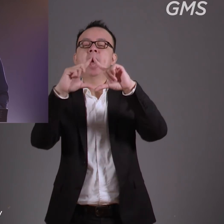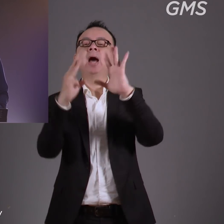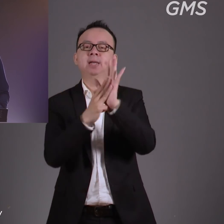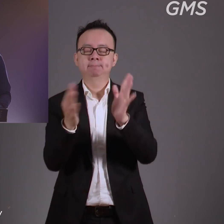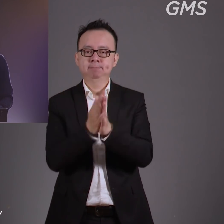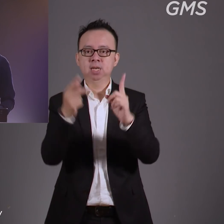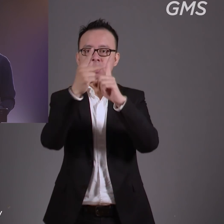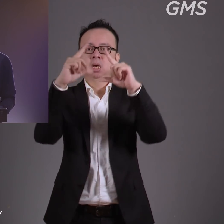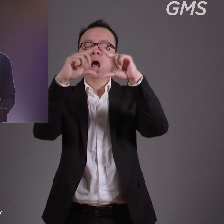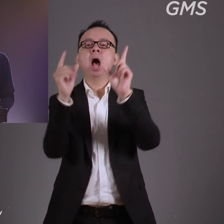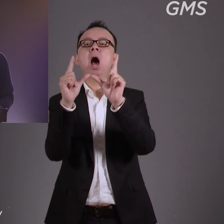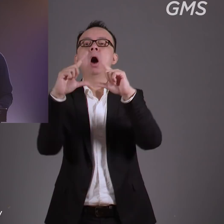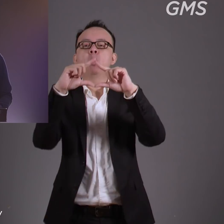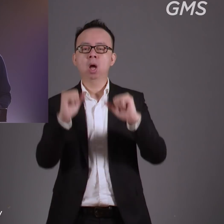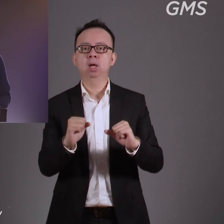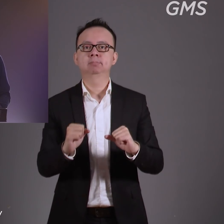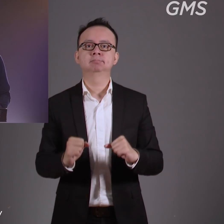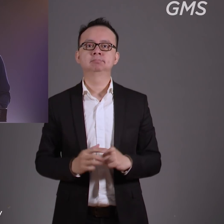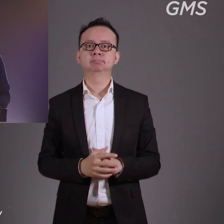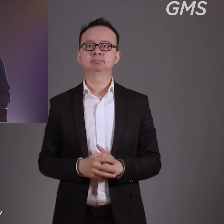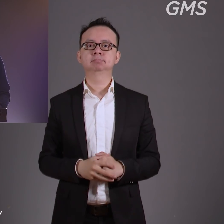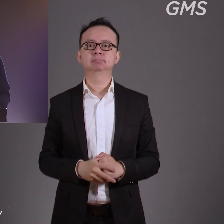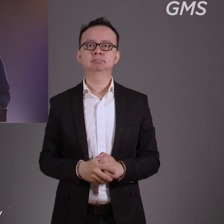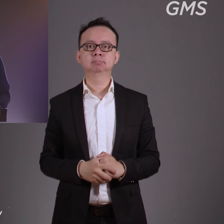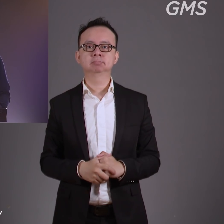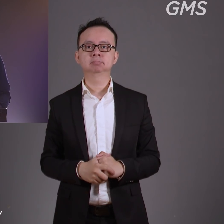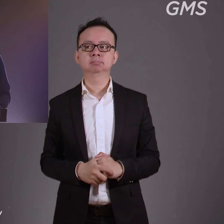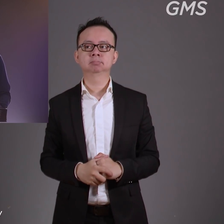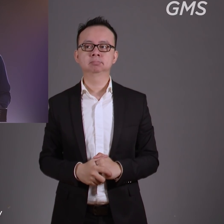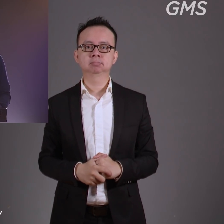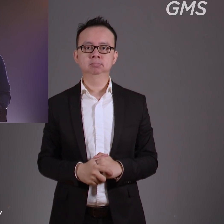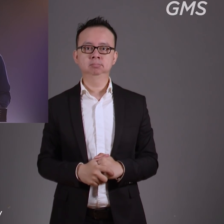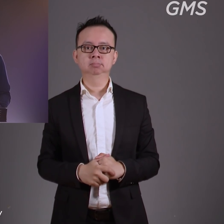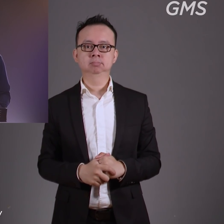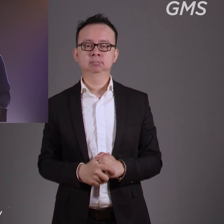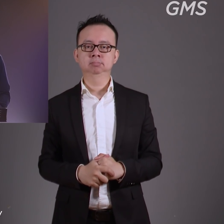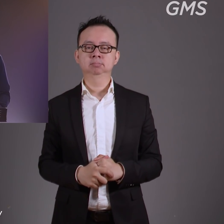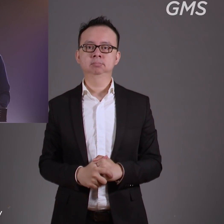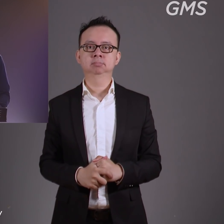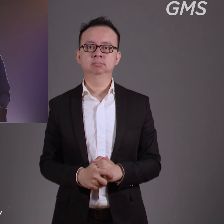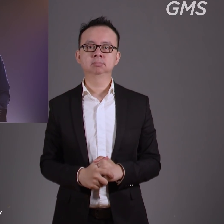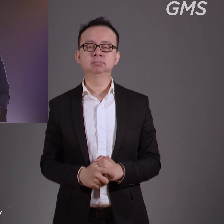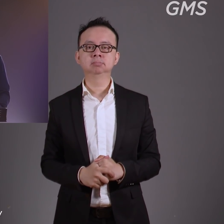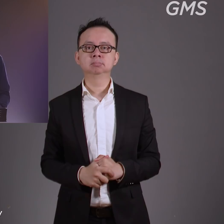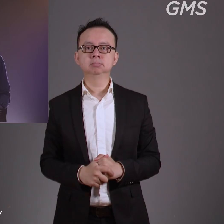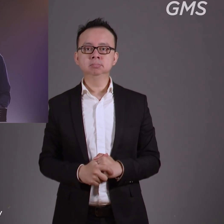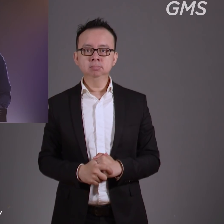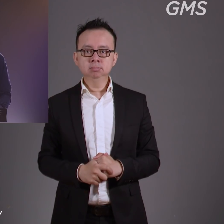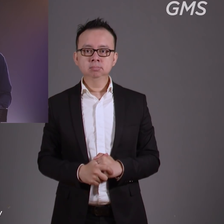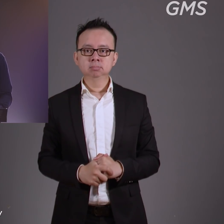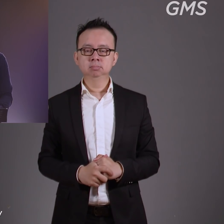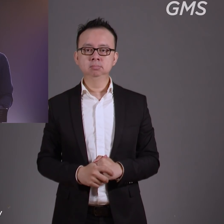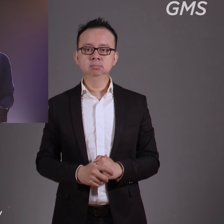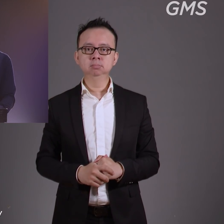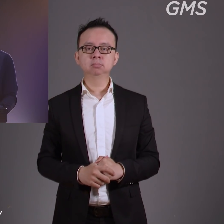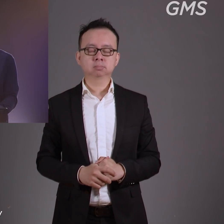sisi sebelah sini, ujung-ujungnya adalah Ham. Kita semua mewarisi kutuk manusia pertama yang berdosa.